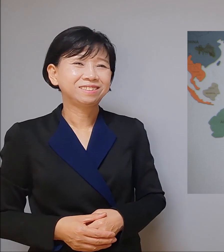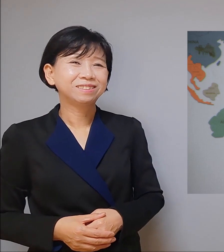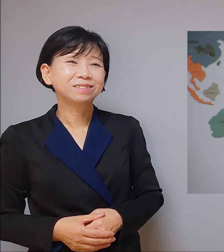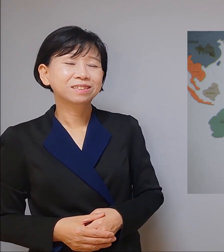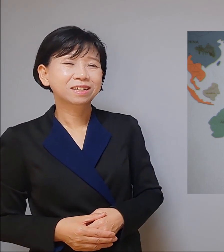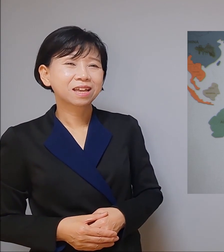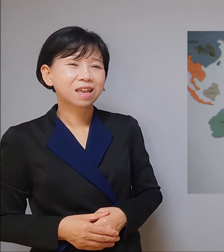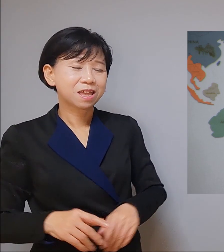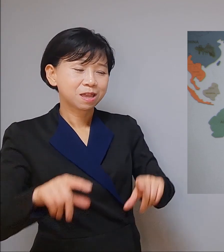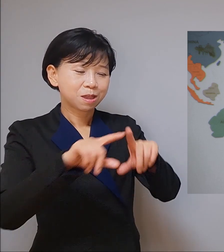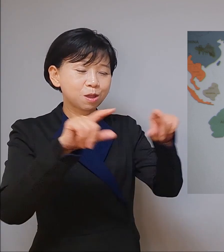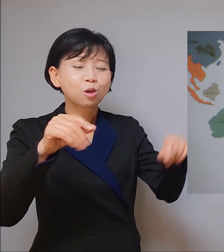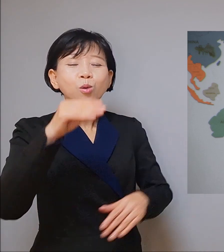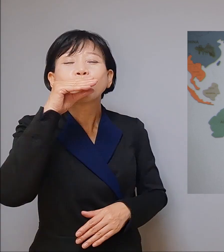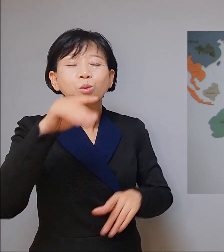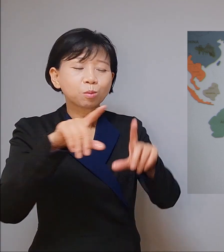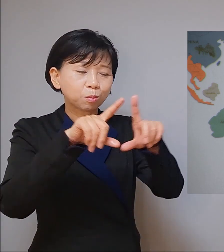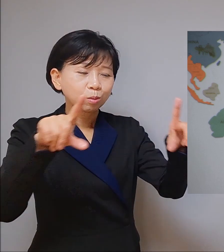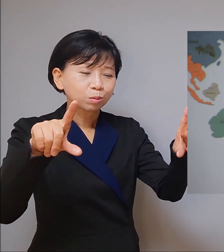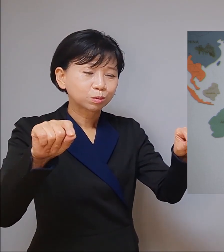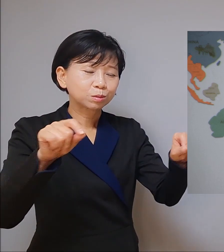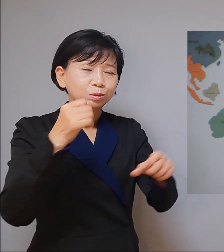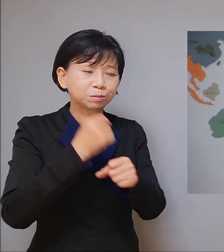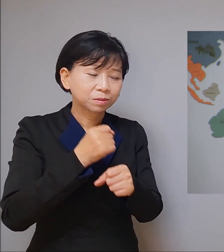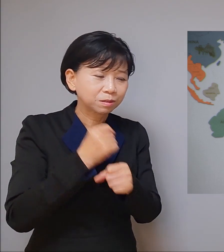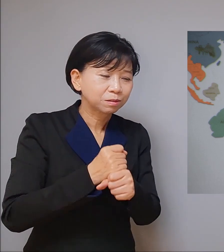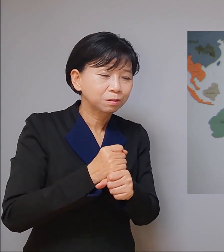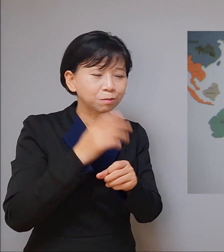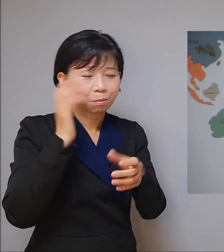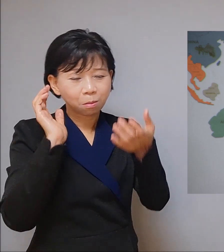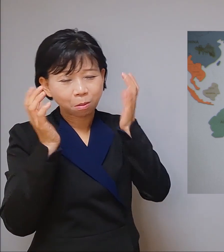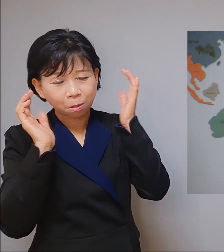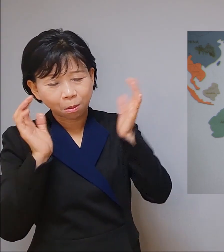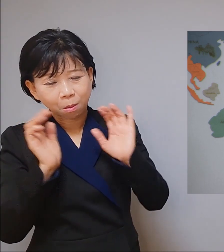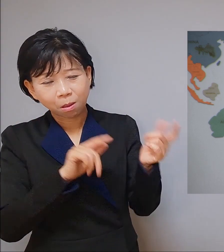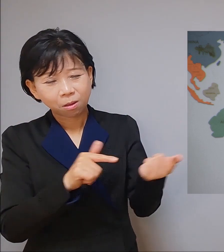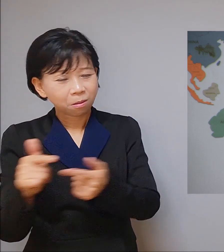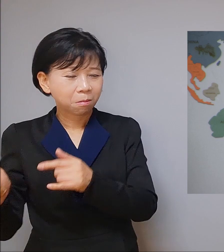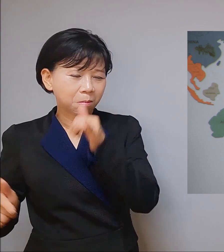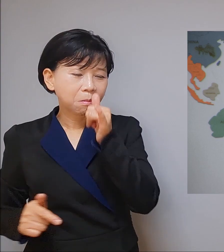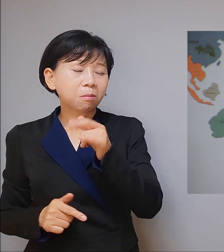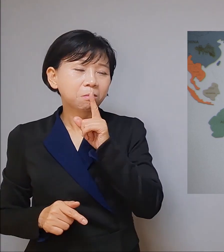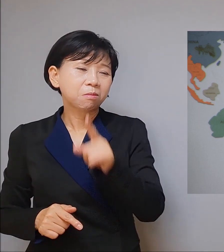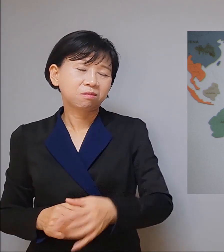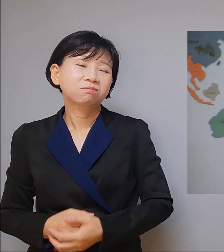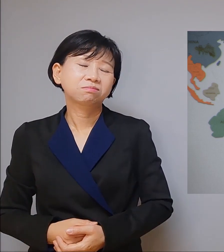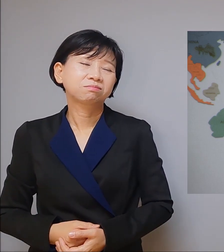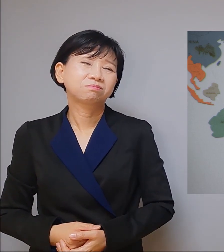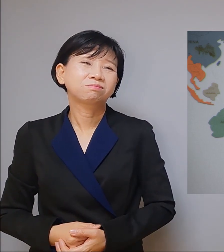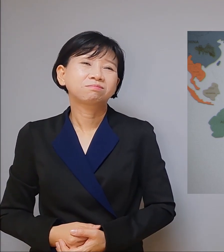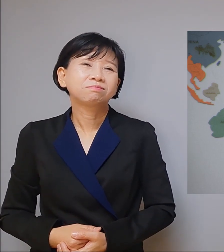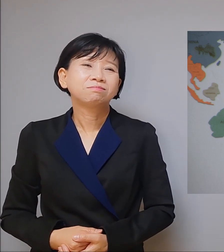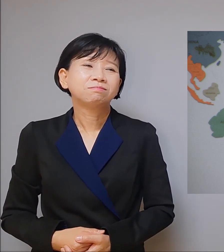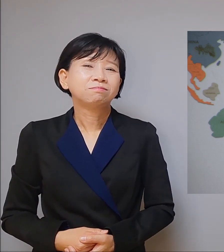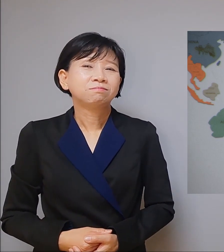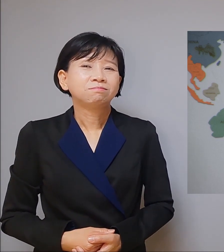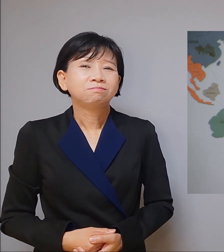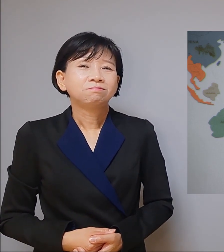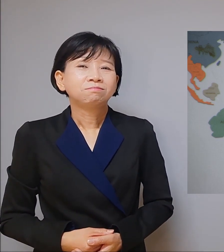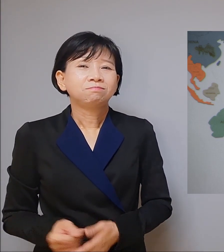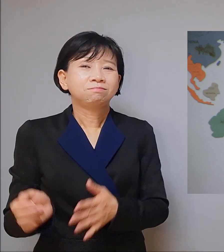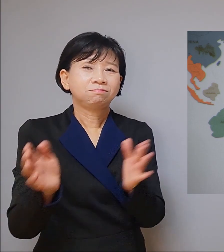만드는 것도 여러 가지로 복잡하다라는 이야기를 듣게 됩니다.